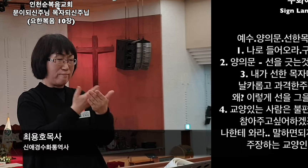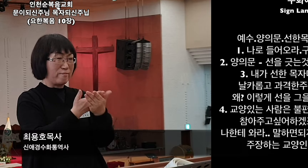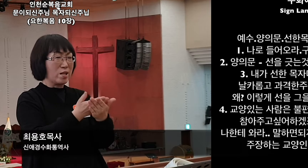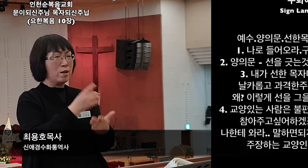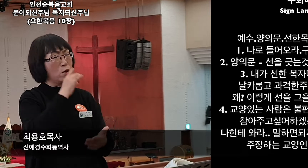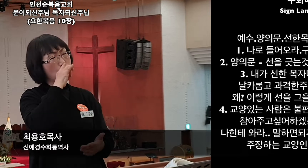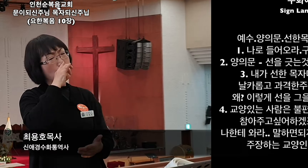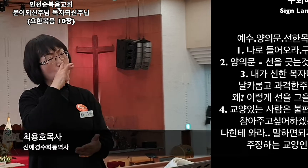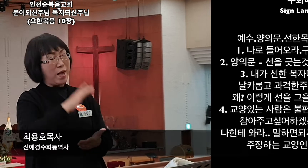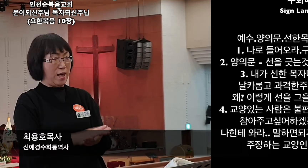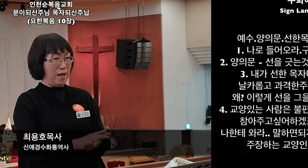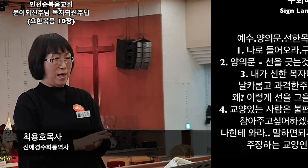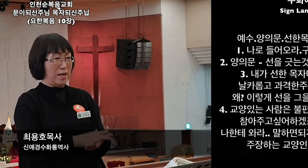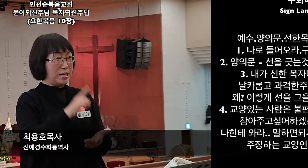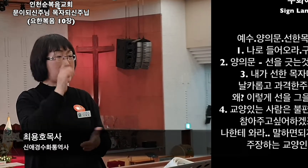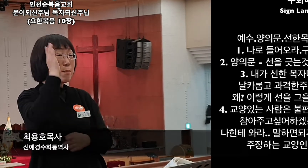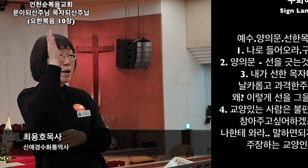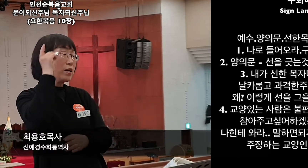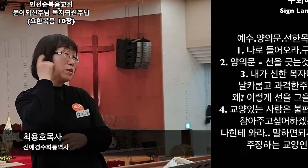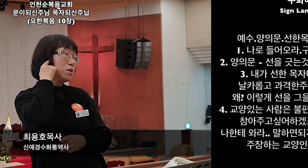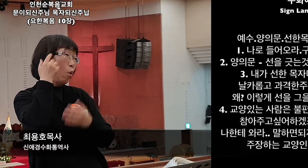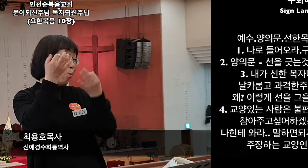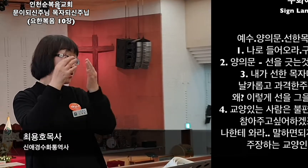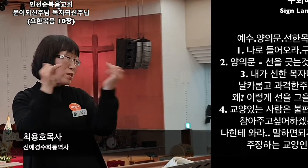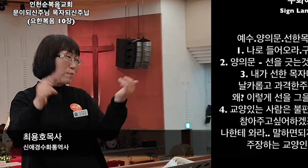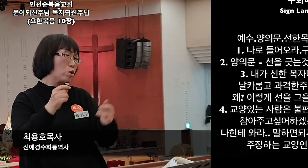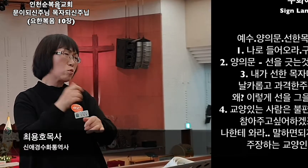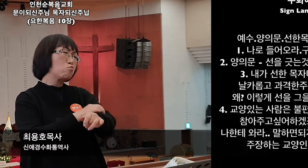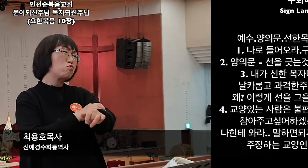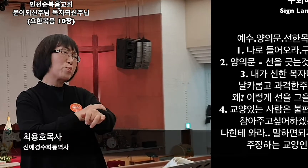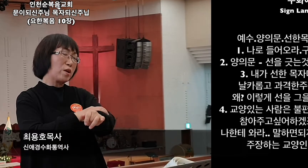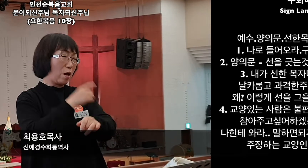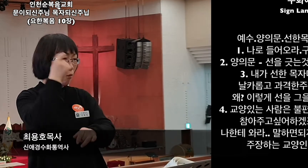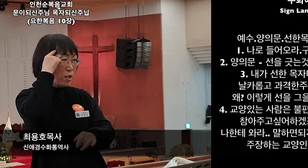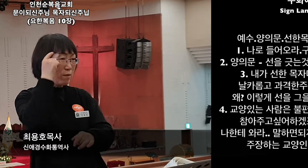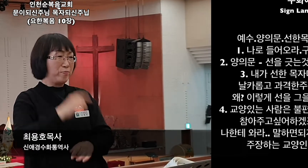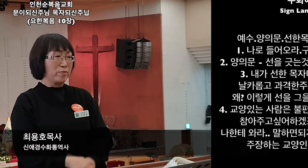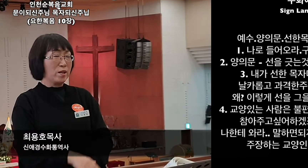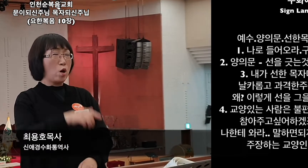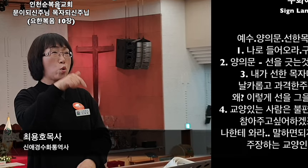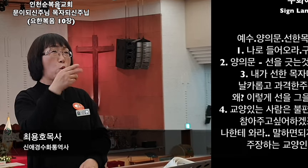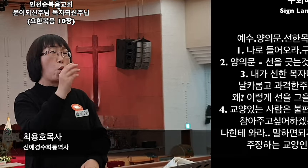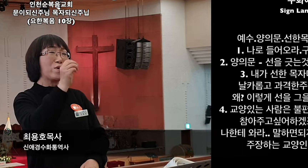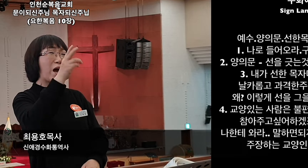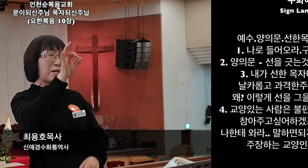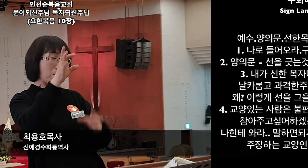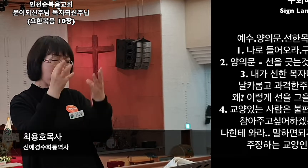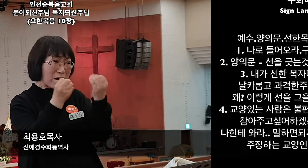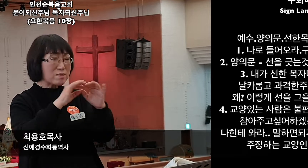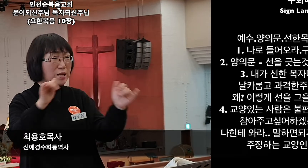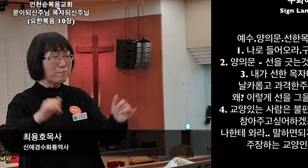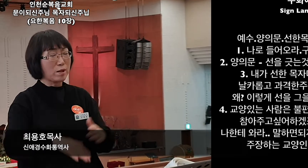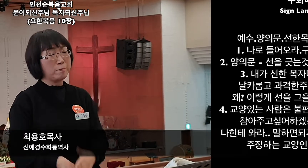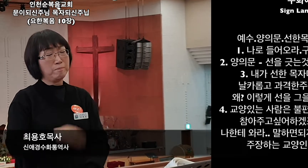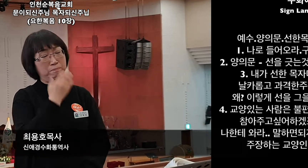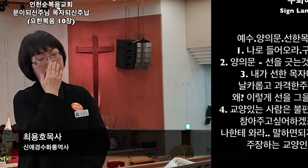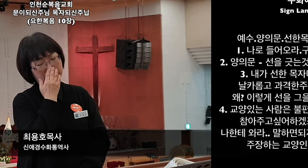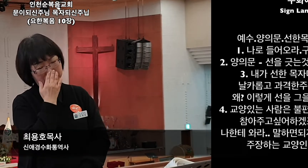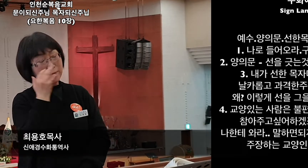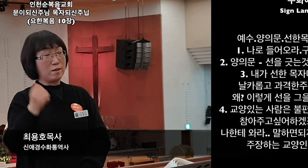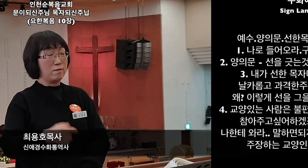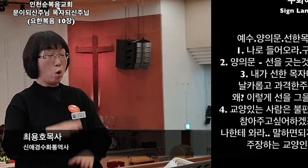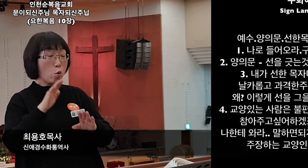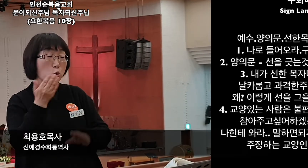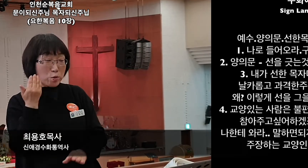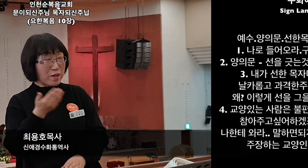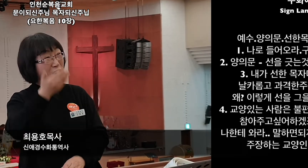그것이 궁금합니다. 이 이야기를 듣는 사람들은 좀 불편해요. 교양이 많은 사람들 불편해요. 요즘도 그렇고